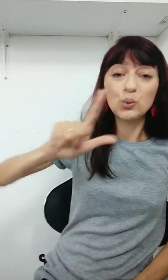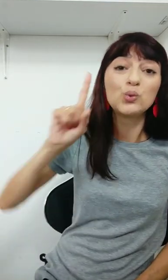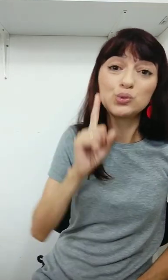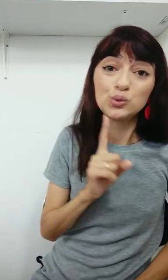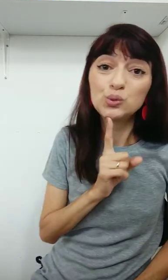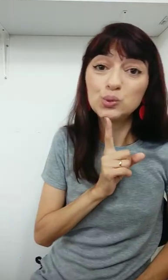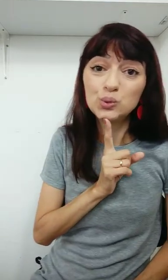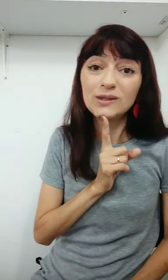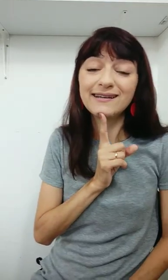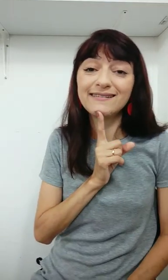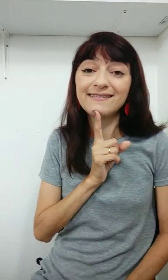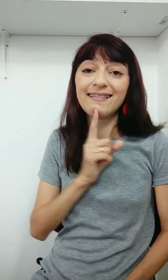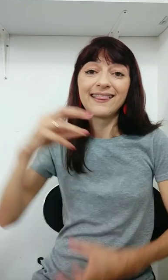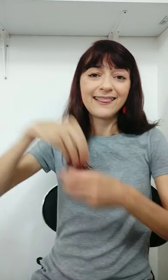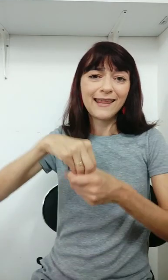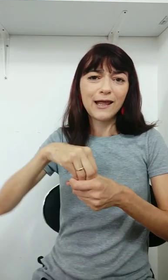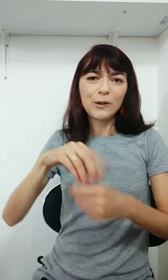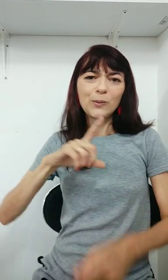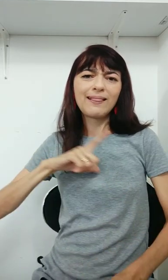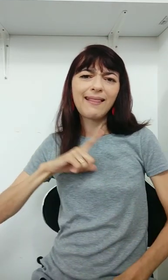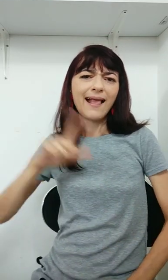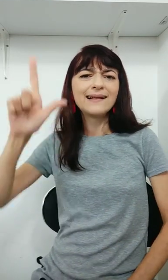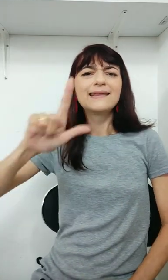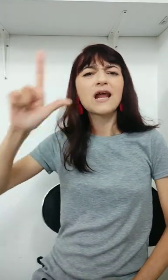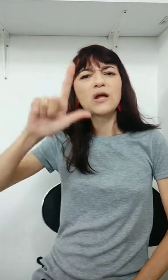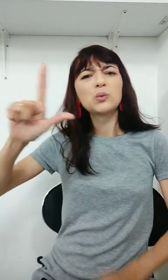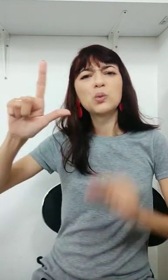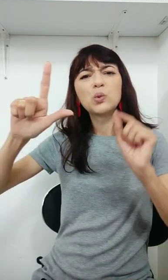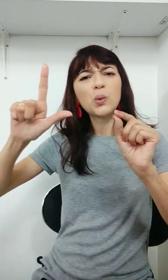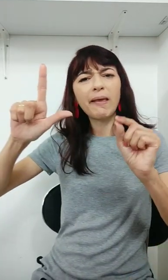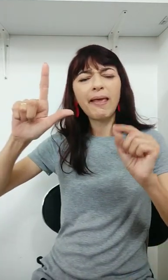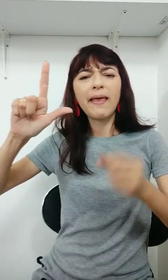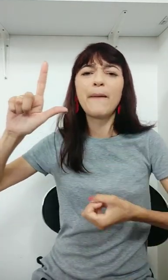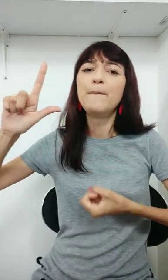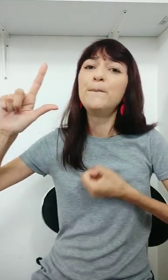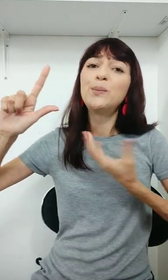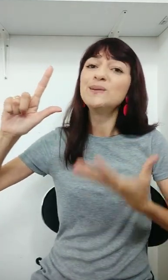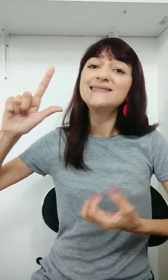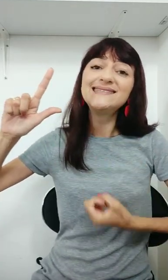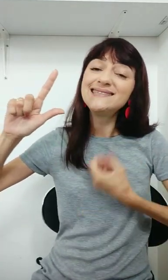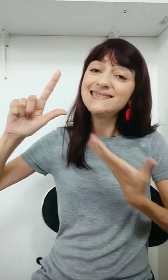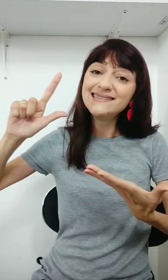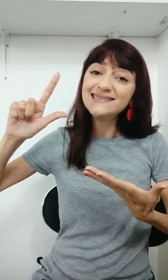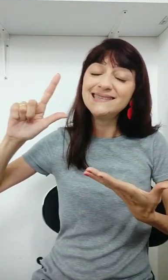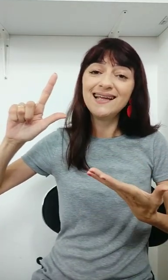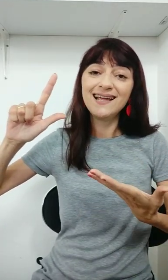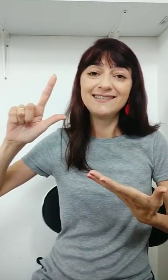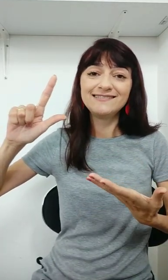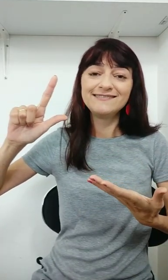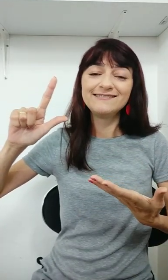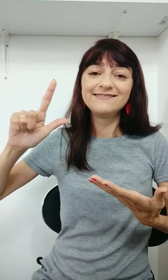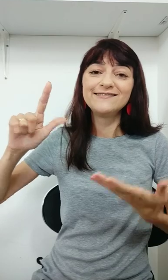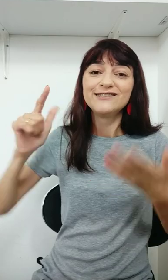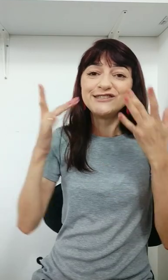quando a gente fala de literatura surda, a literatura surda, por exemplo, ela está inserida dentro da cultura surda. E